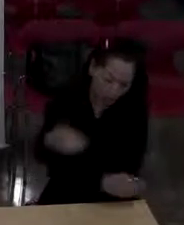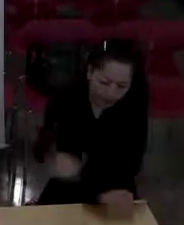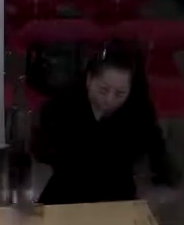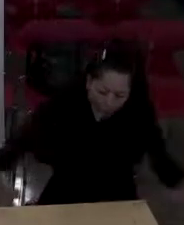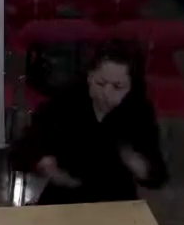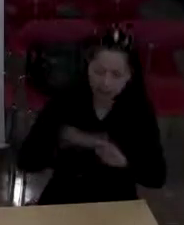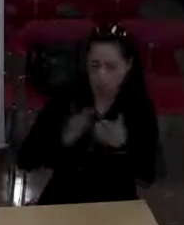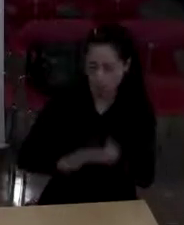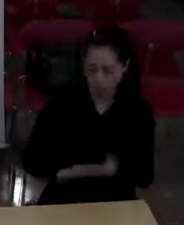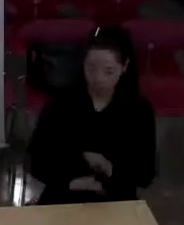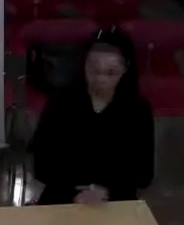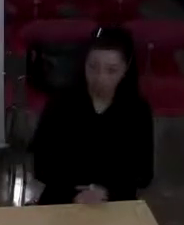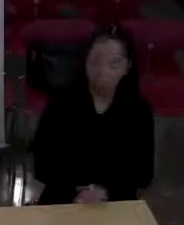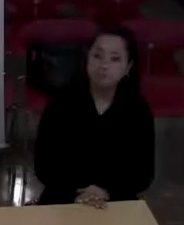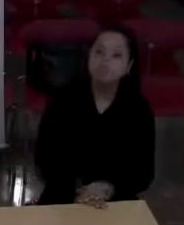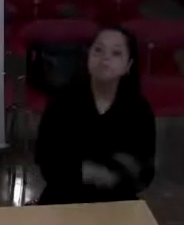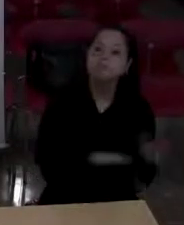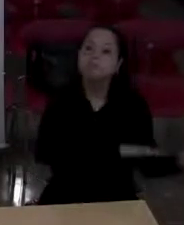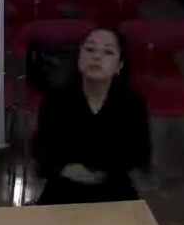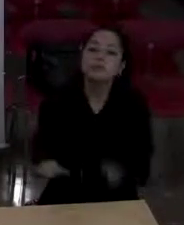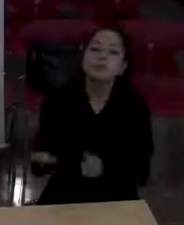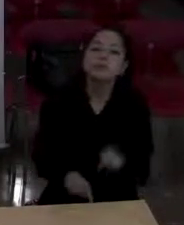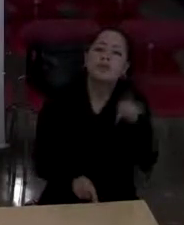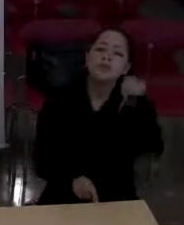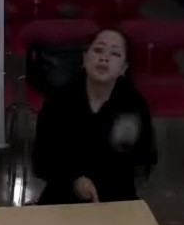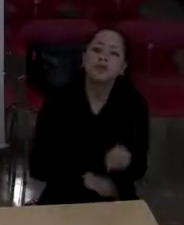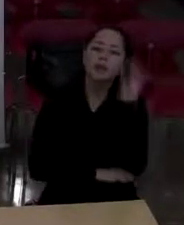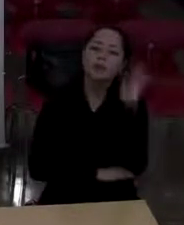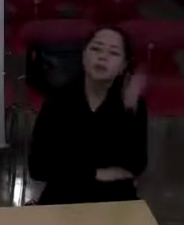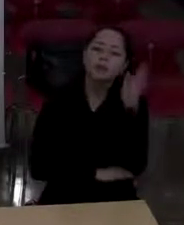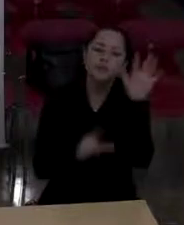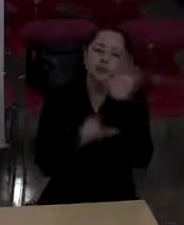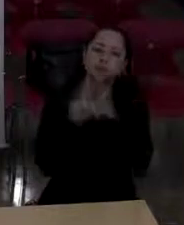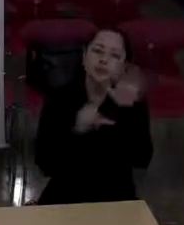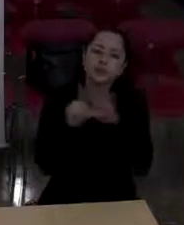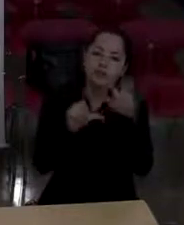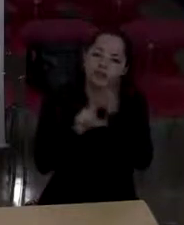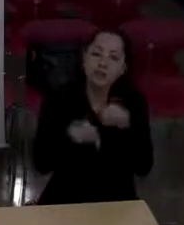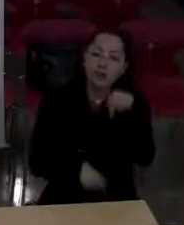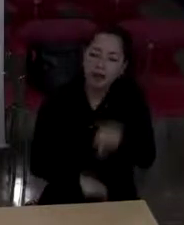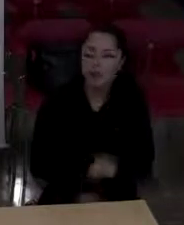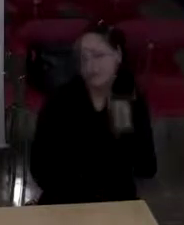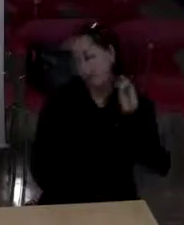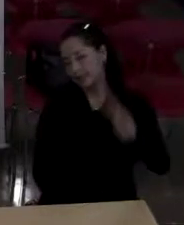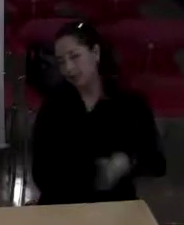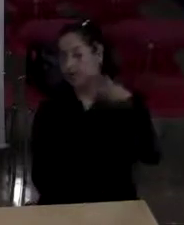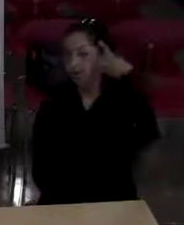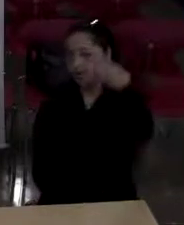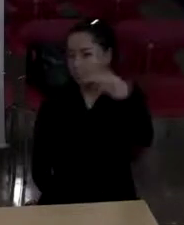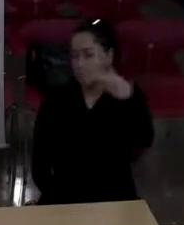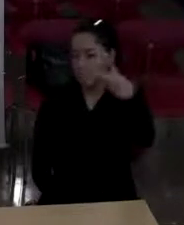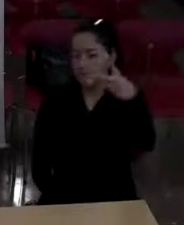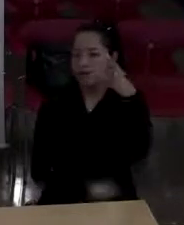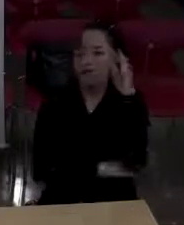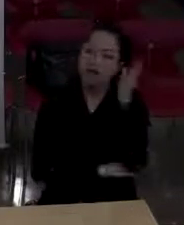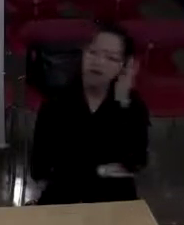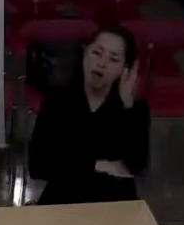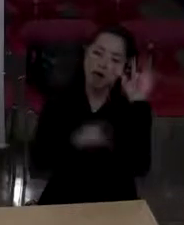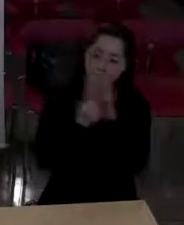esta es la tercera videoconferencia que hacemos en el año en el tema de comunicación y lenguaje. La primera fue sobre opciones lingüísticas